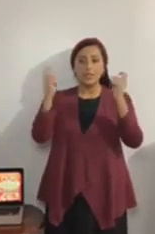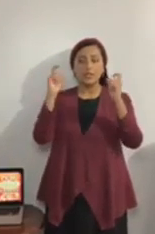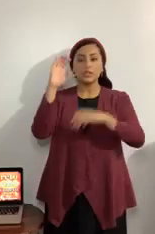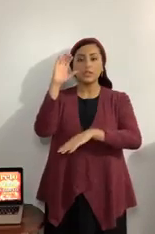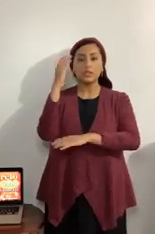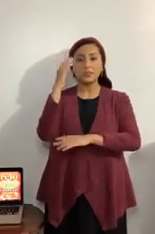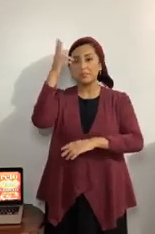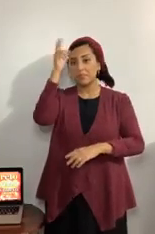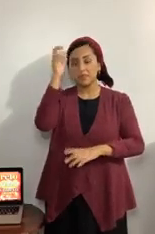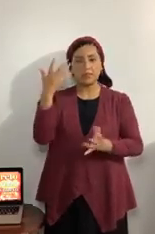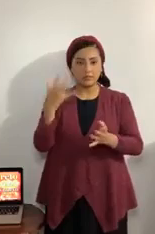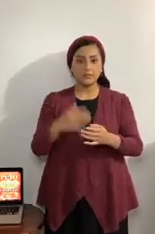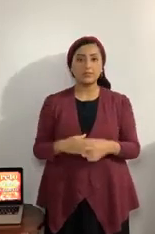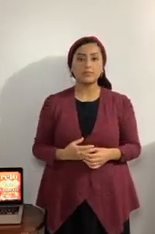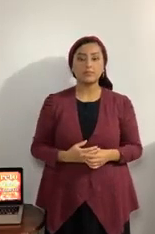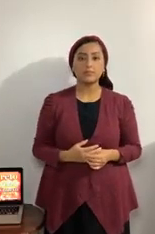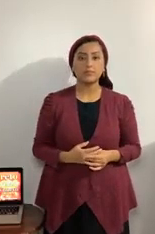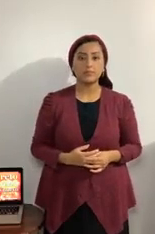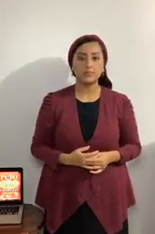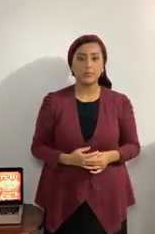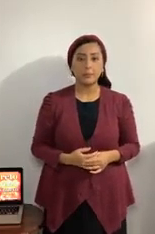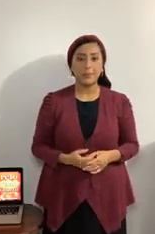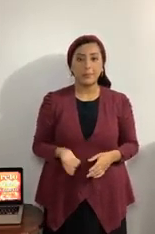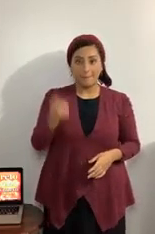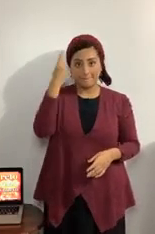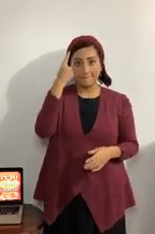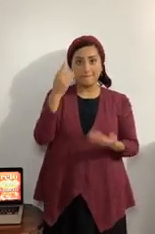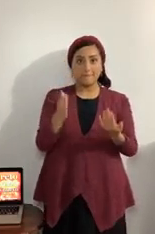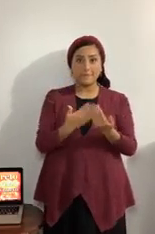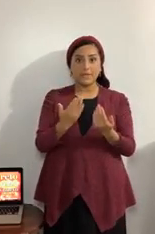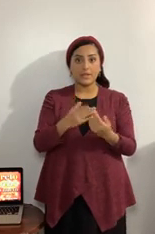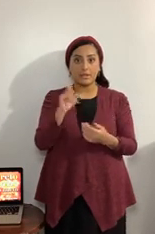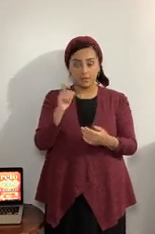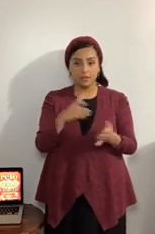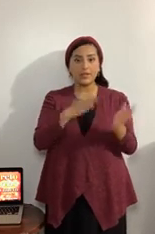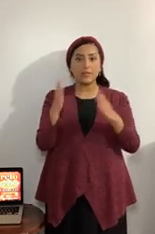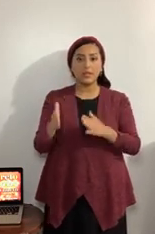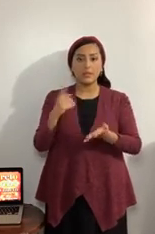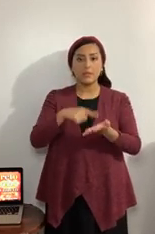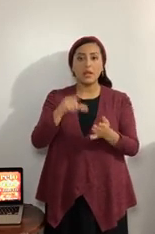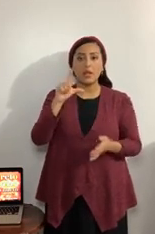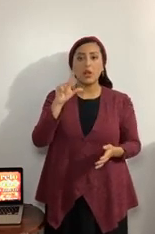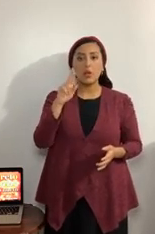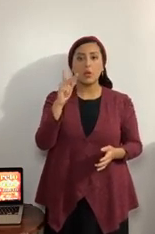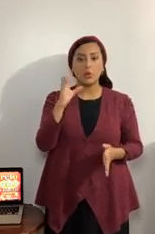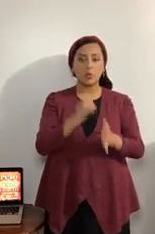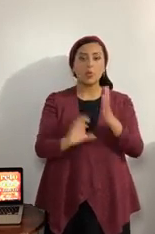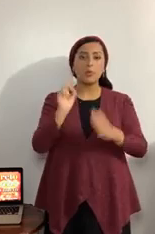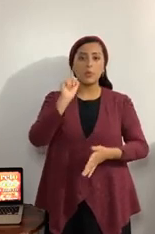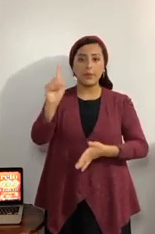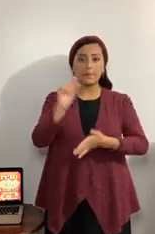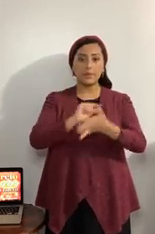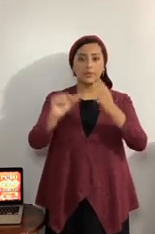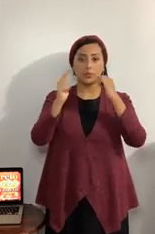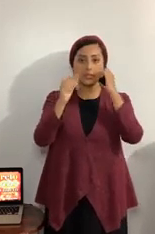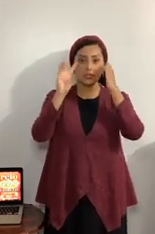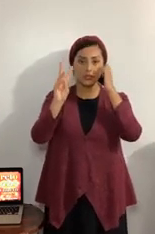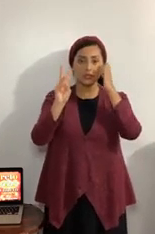¿Ya quedó un poquito más entendible? Vamos a Lucas 1, verso 26.